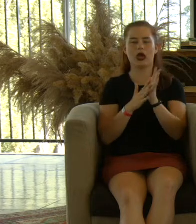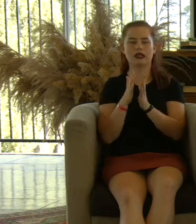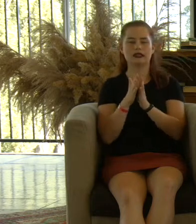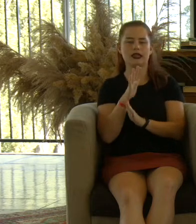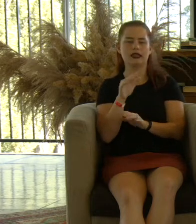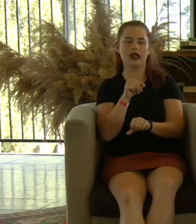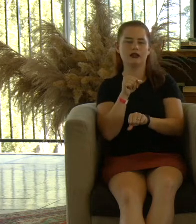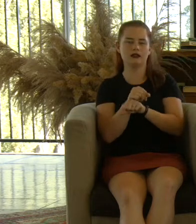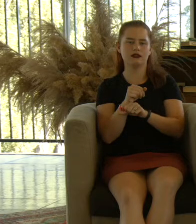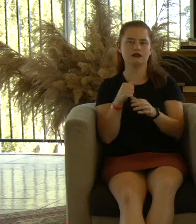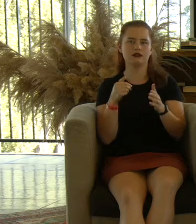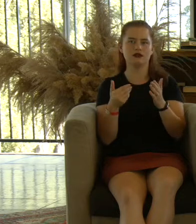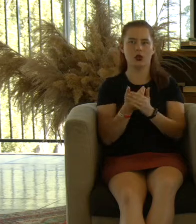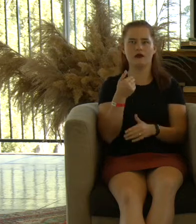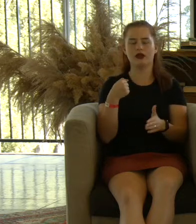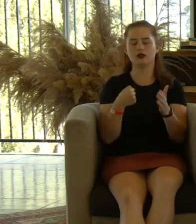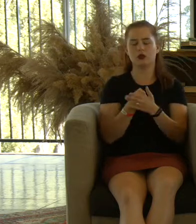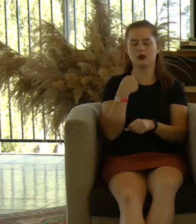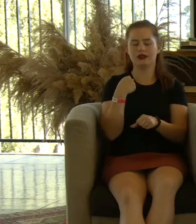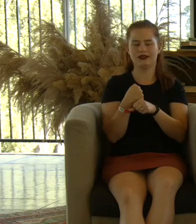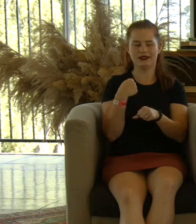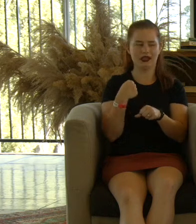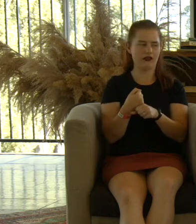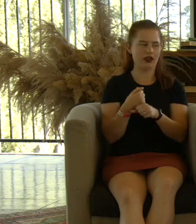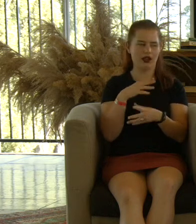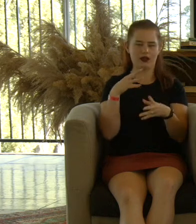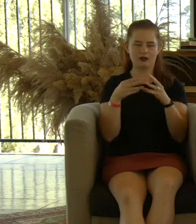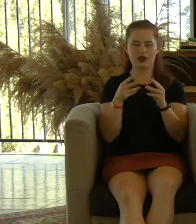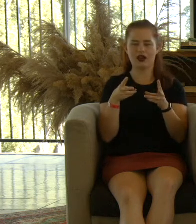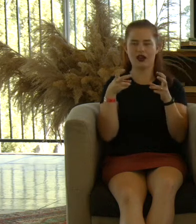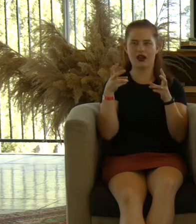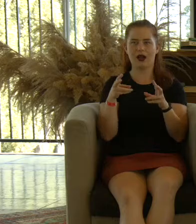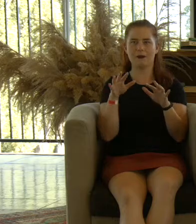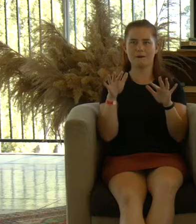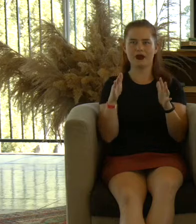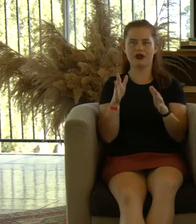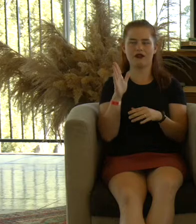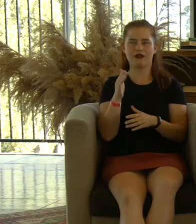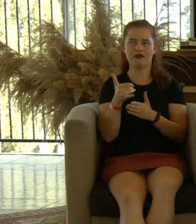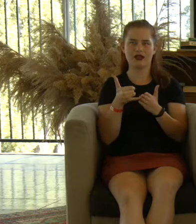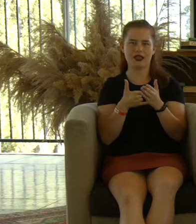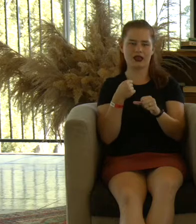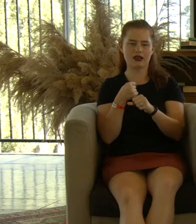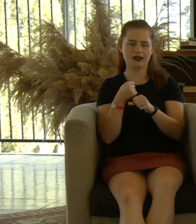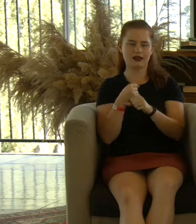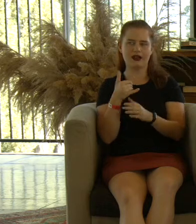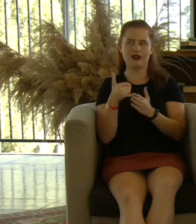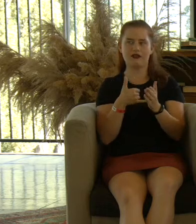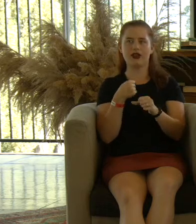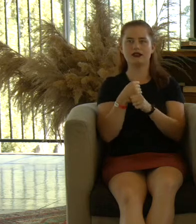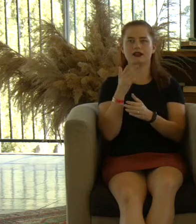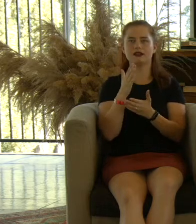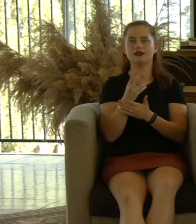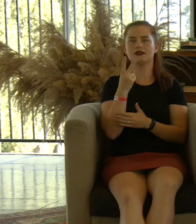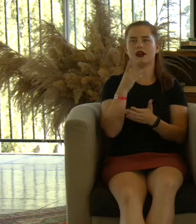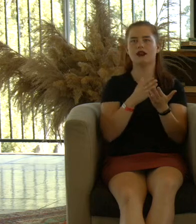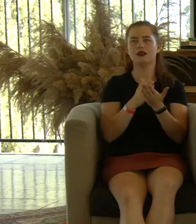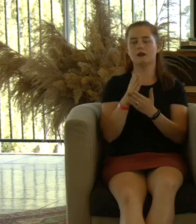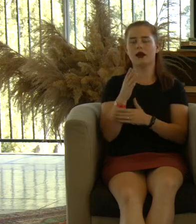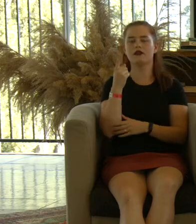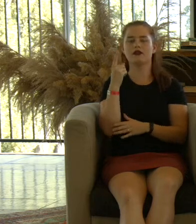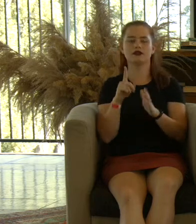вот дображивают. На самом деле, вот как вообще происходит в виноделии? В виноделии есть два брожения. Сначала